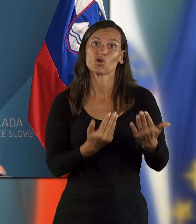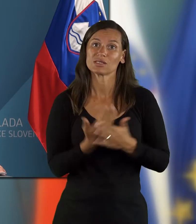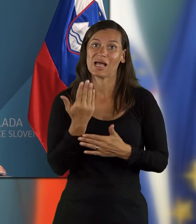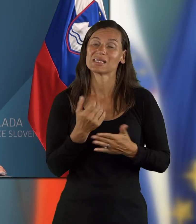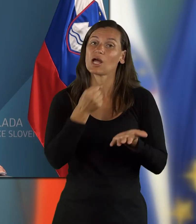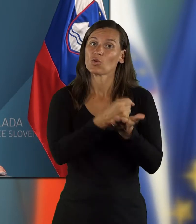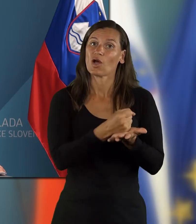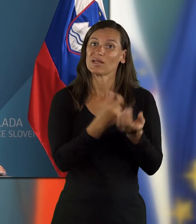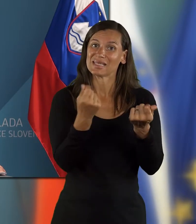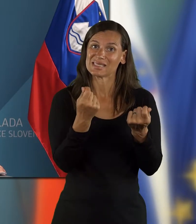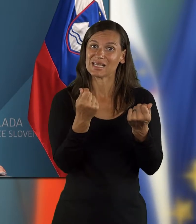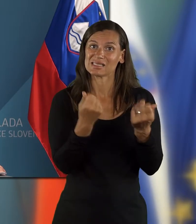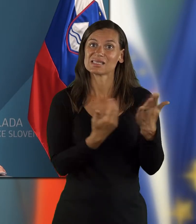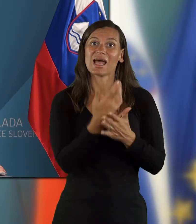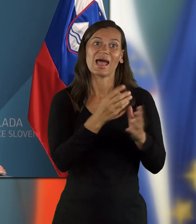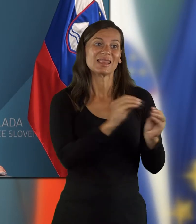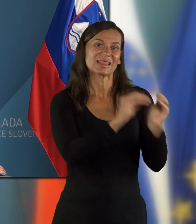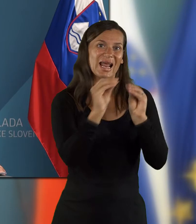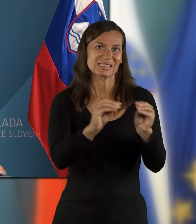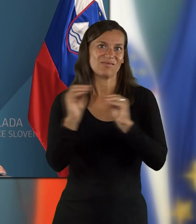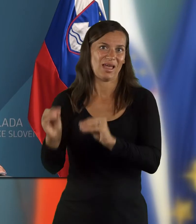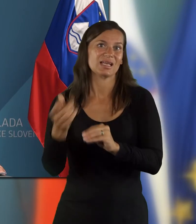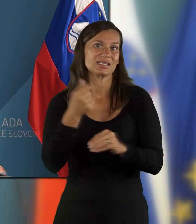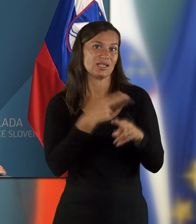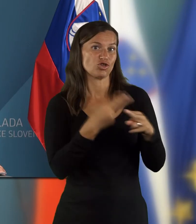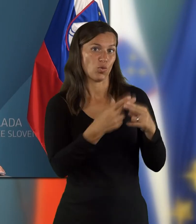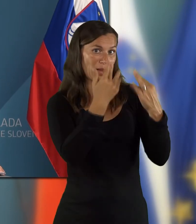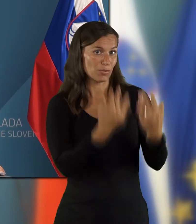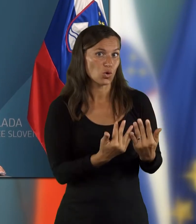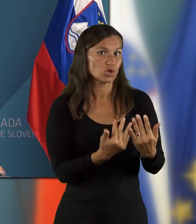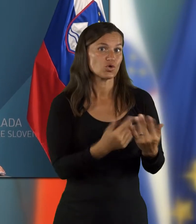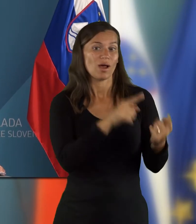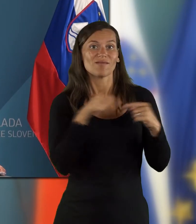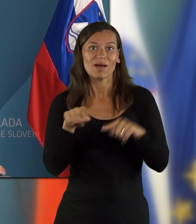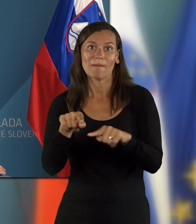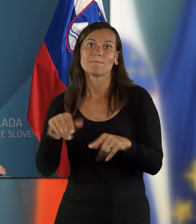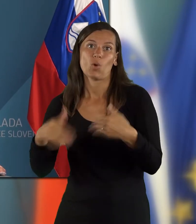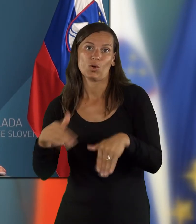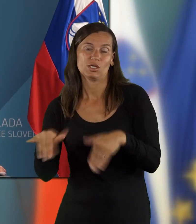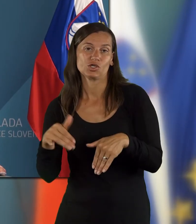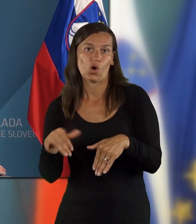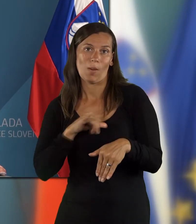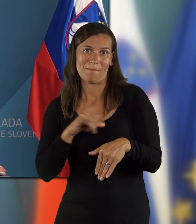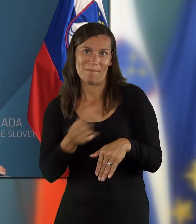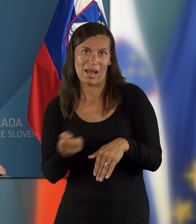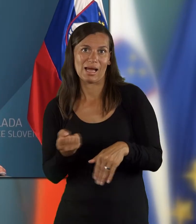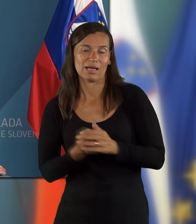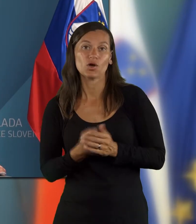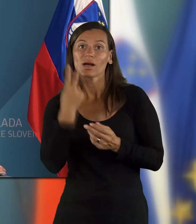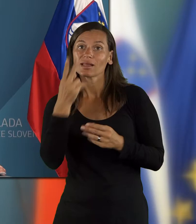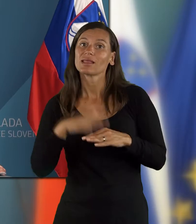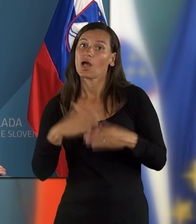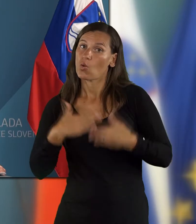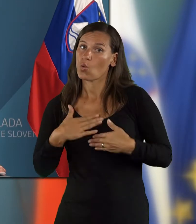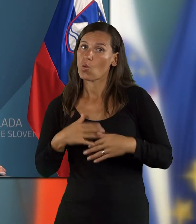je odgovorno za zagotavljanje sredstev za transfer iz državnega proračuna v pokojninsko blagajno.